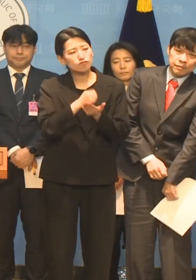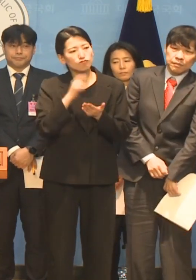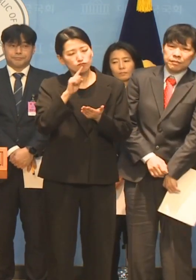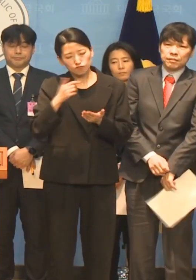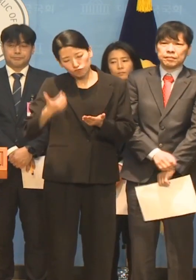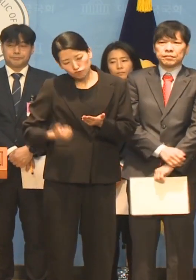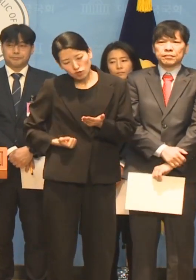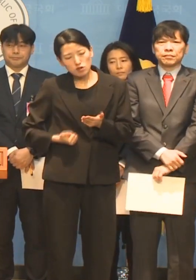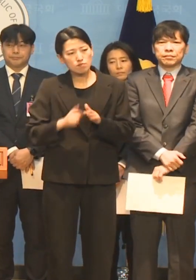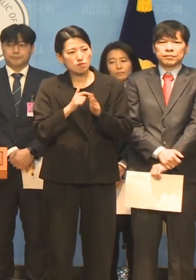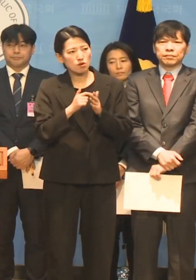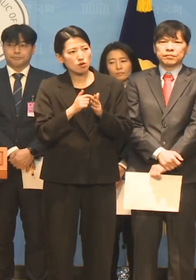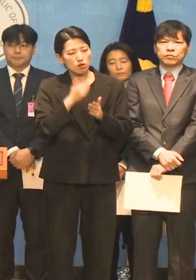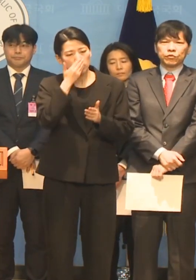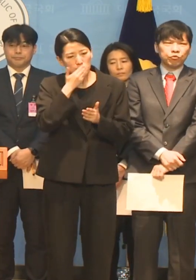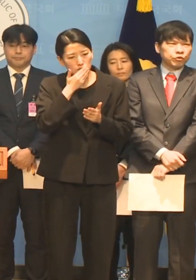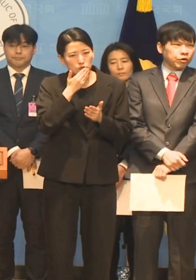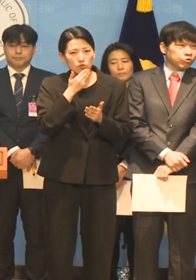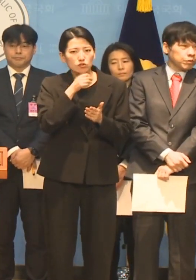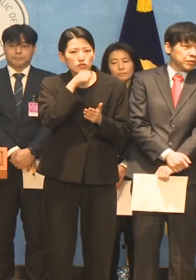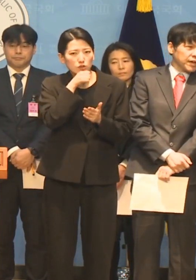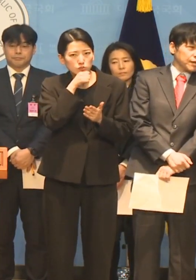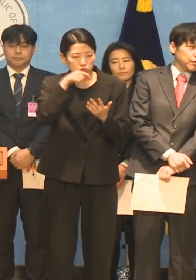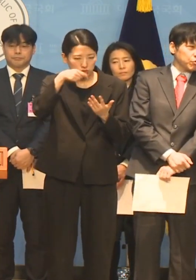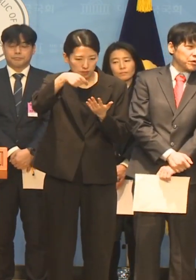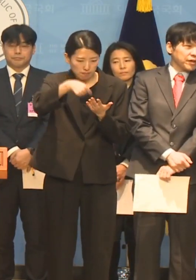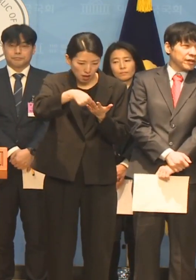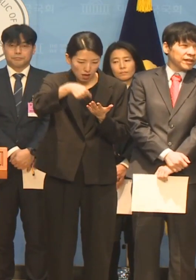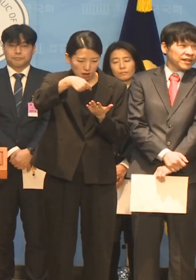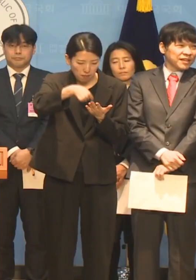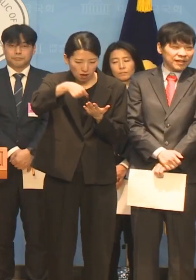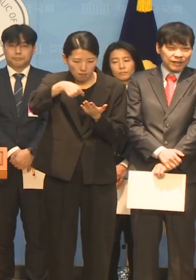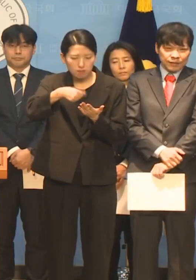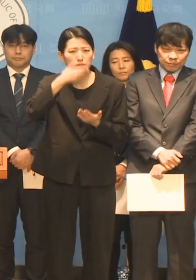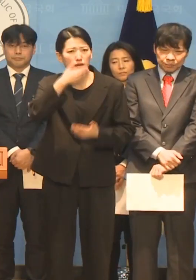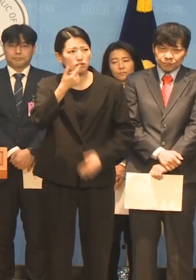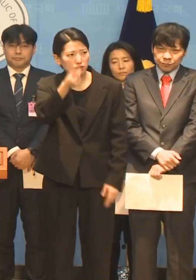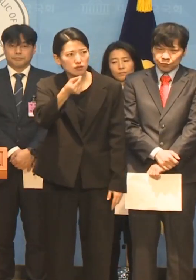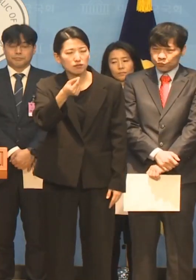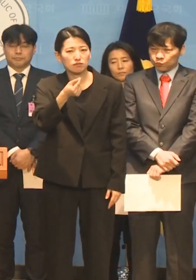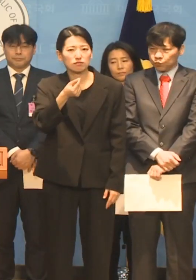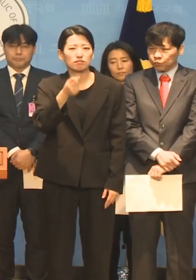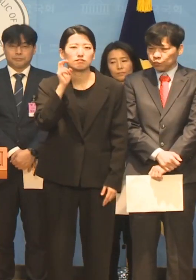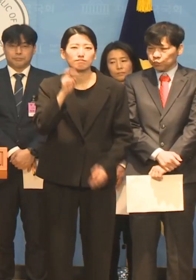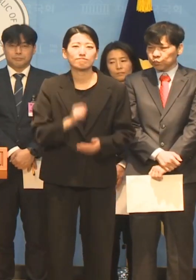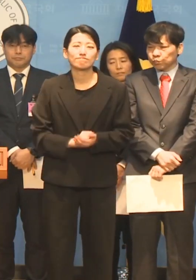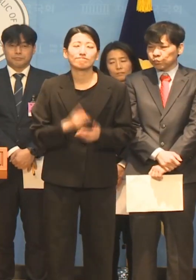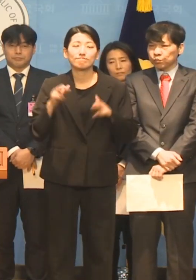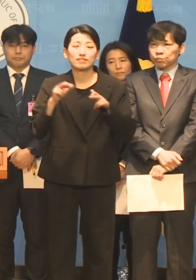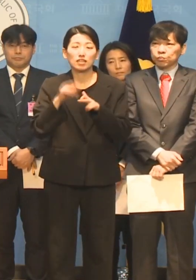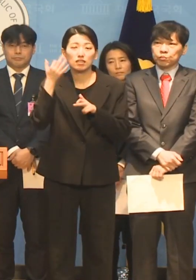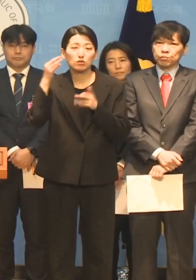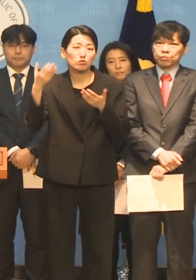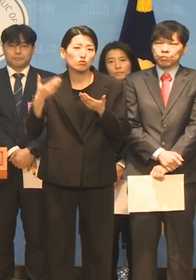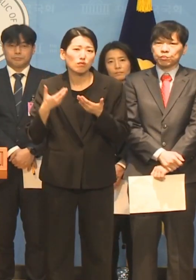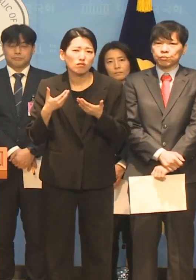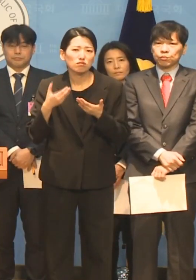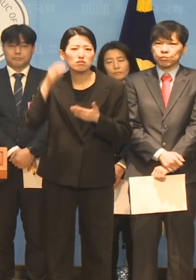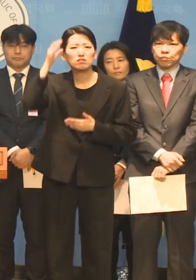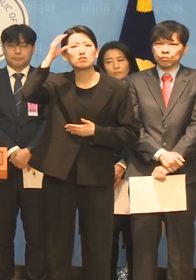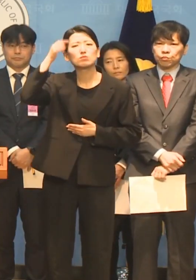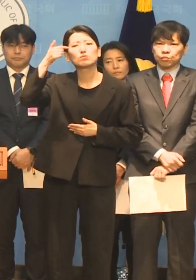만약 일형당뇨병이 장애 인정이 된다면 이에 대한 기대감이 있습니다. 첫